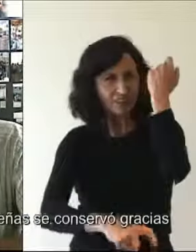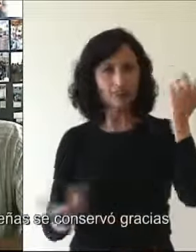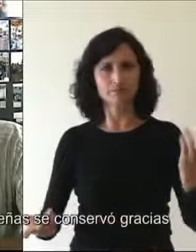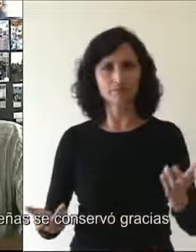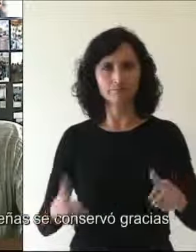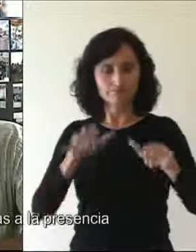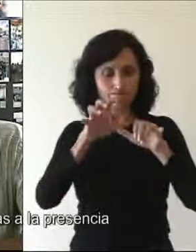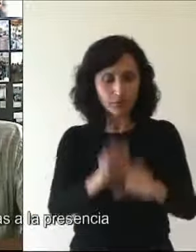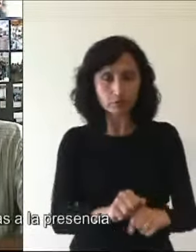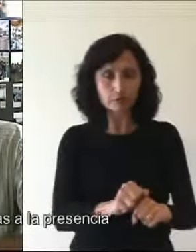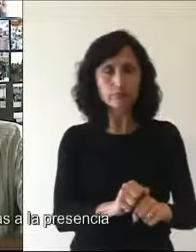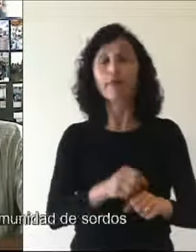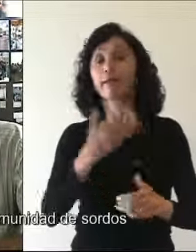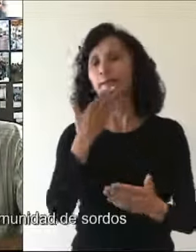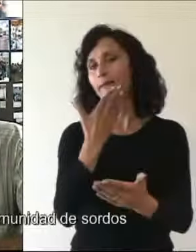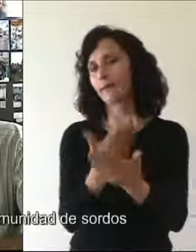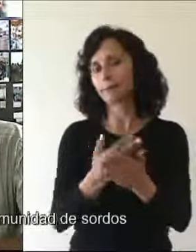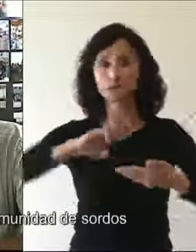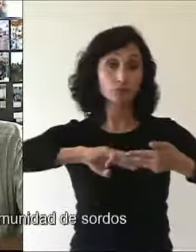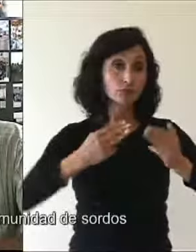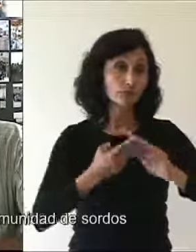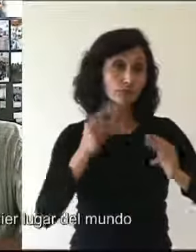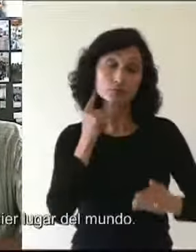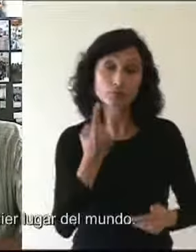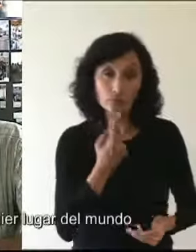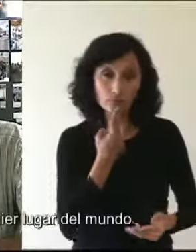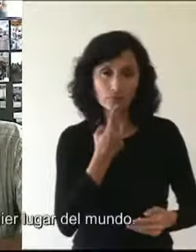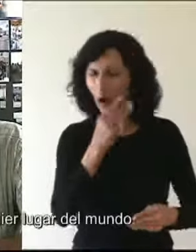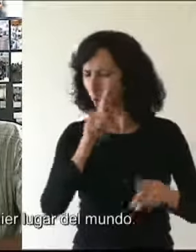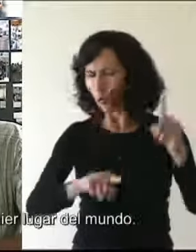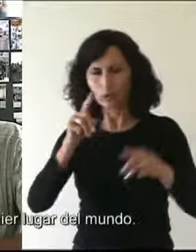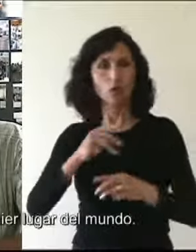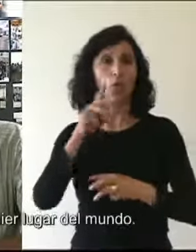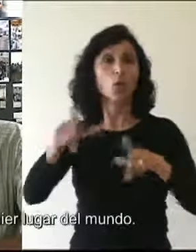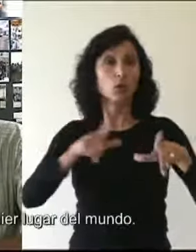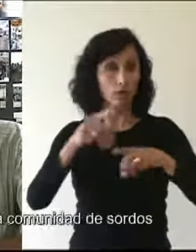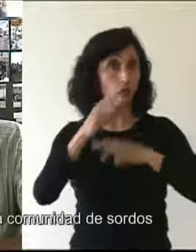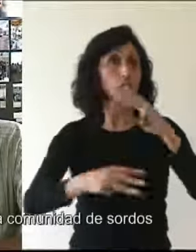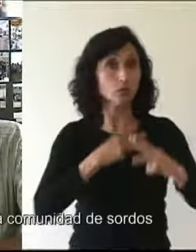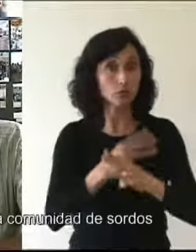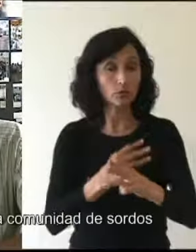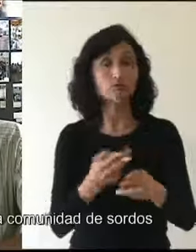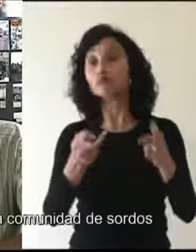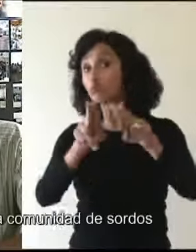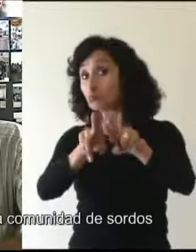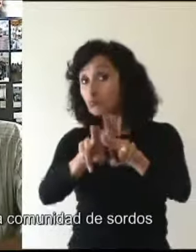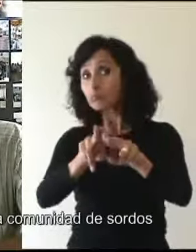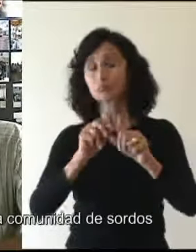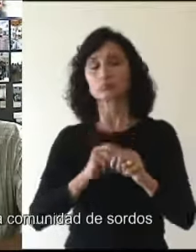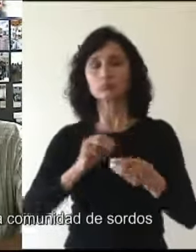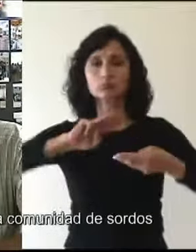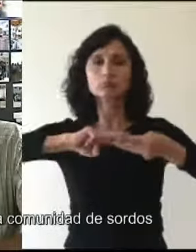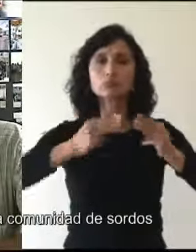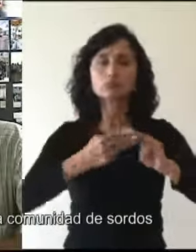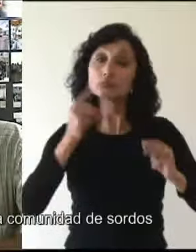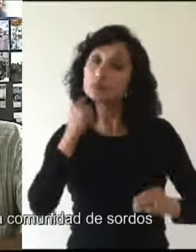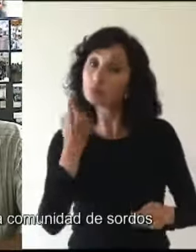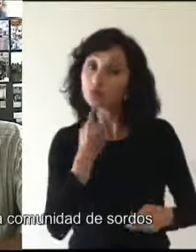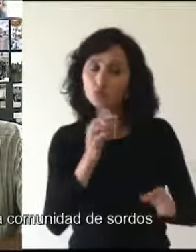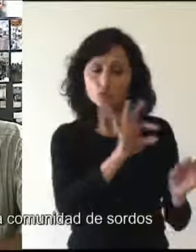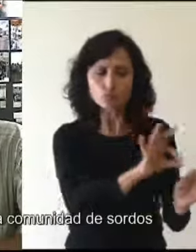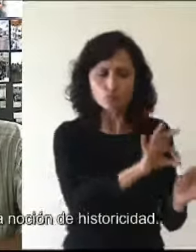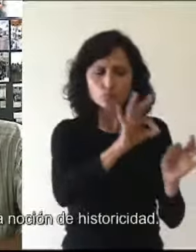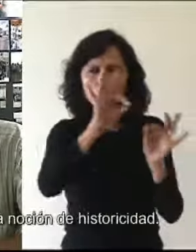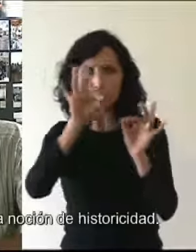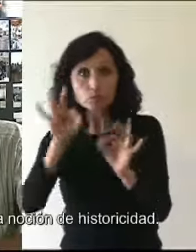lengua de señas, se conservó gracias a la presencia de una comunidad de sordos en cualquier lugar del mundo. Y además, la